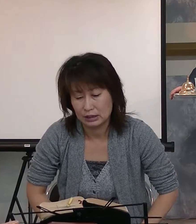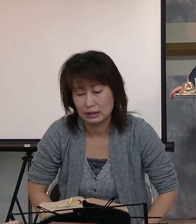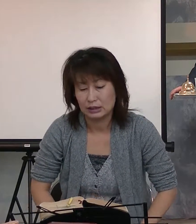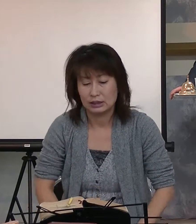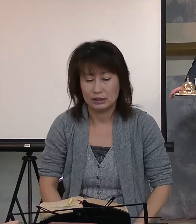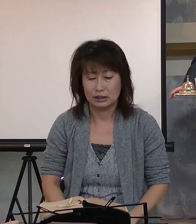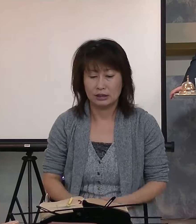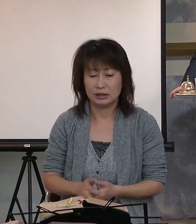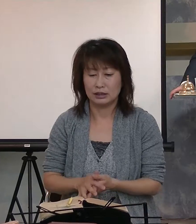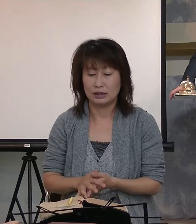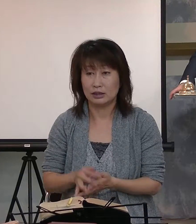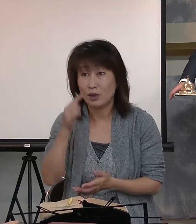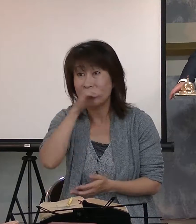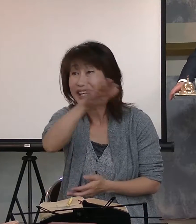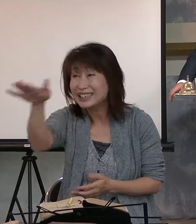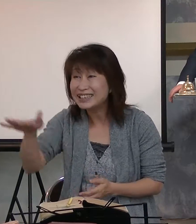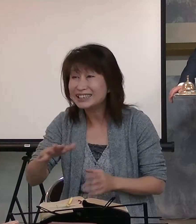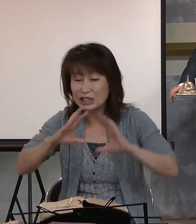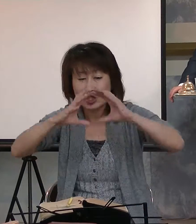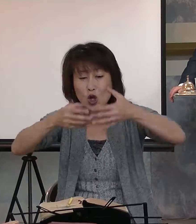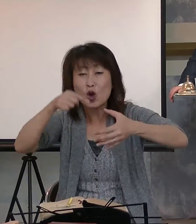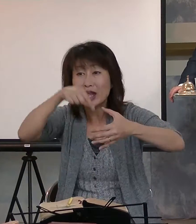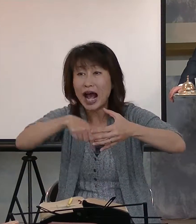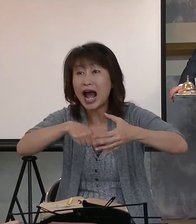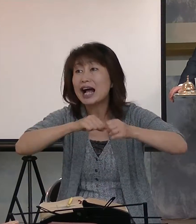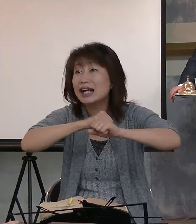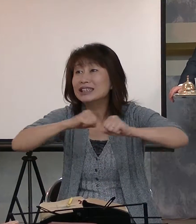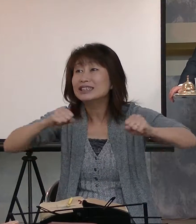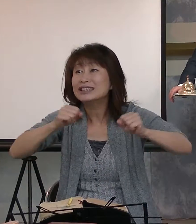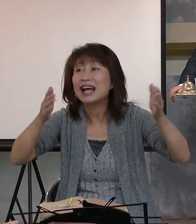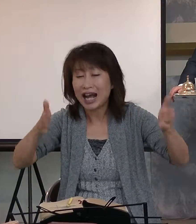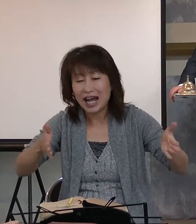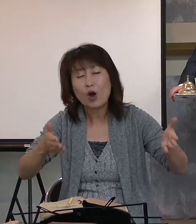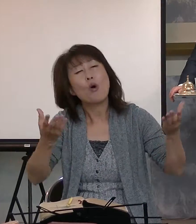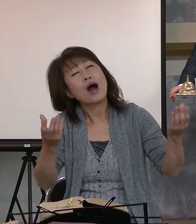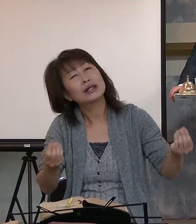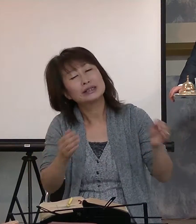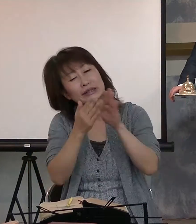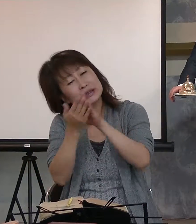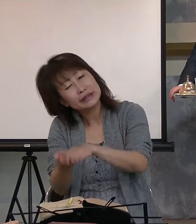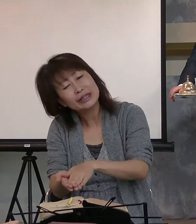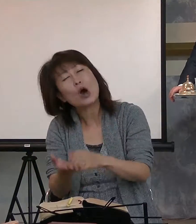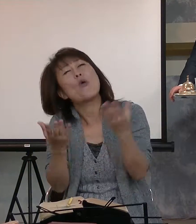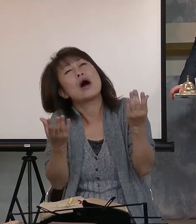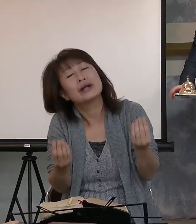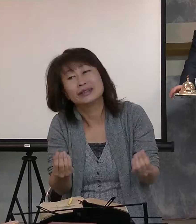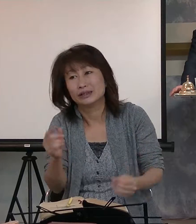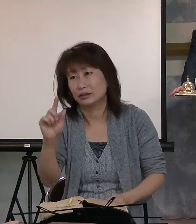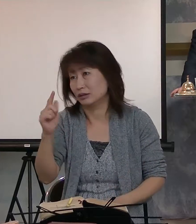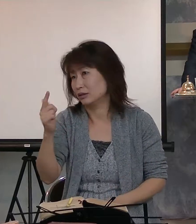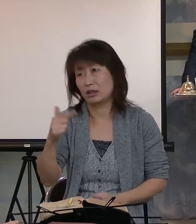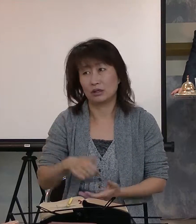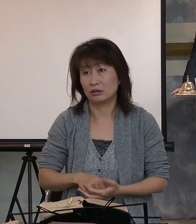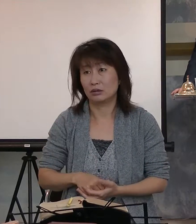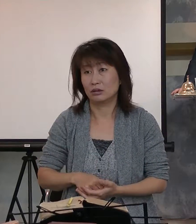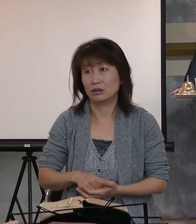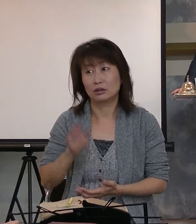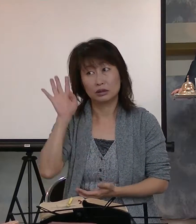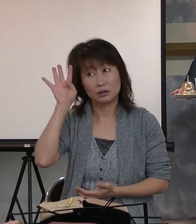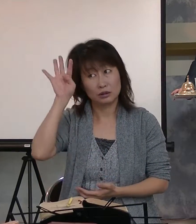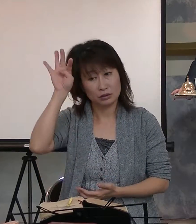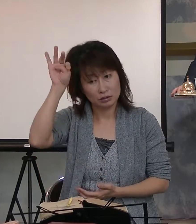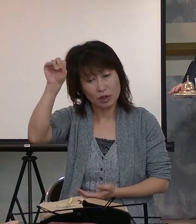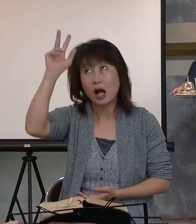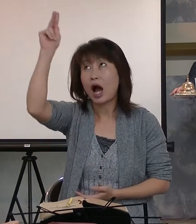我々はこの世で終わりじゃなくて、この世で死んだら終わりじゃなくて、神の前に立